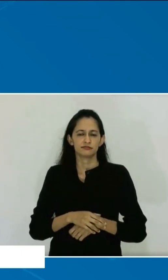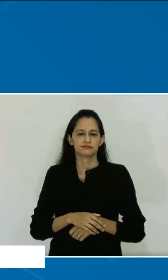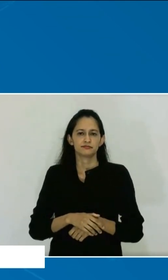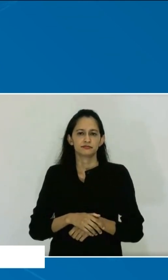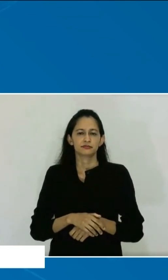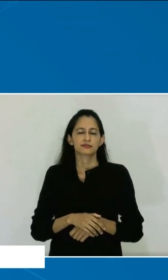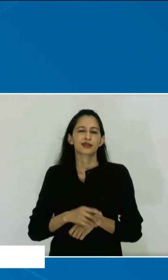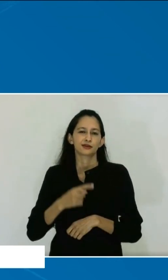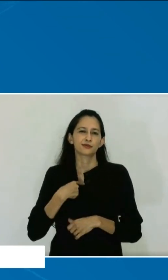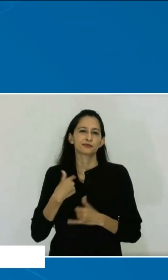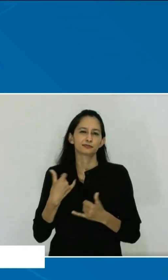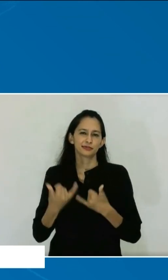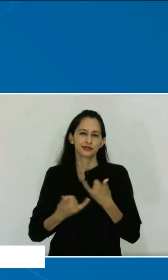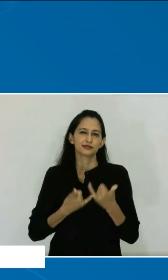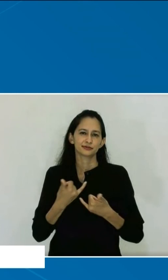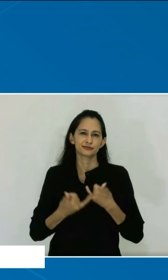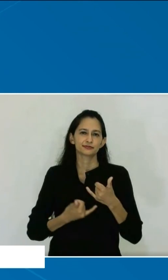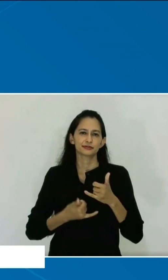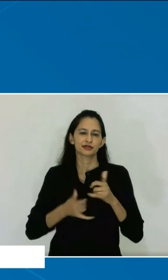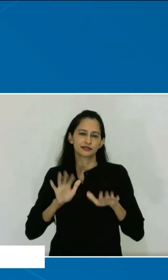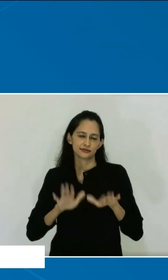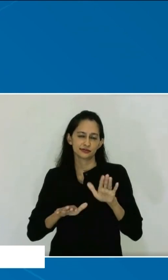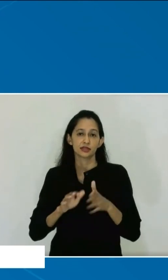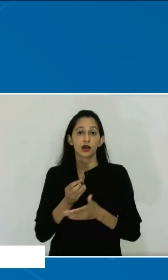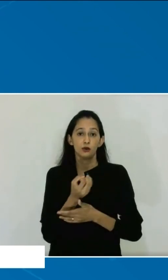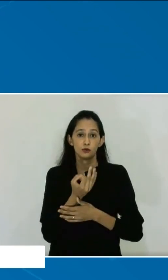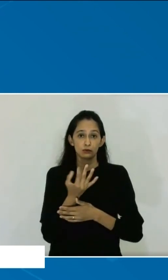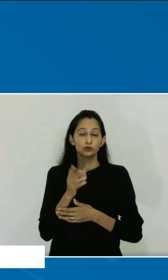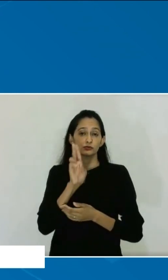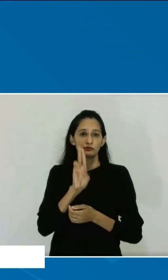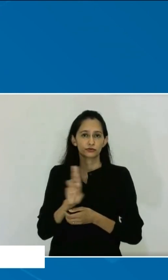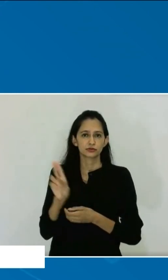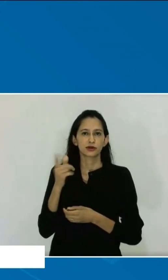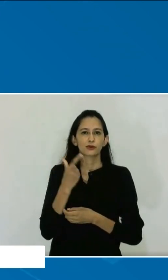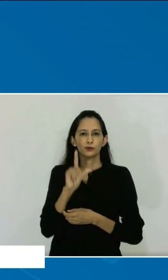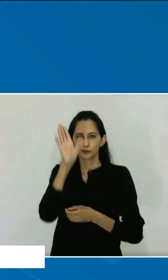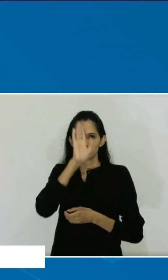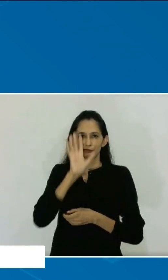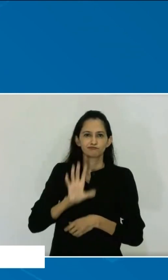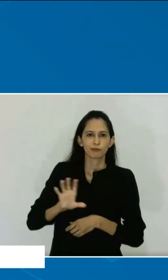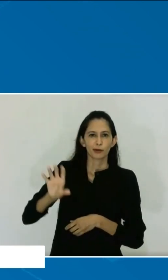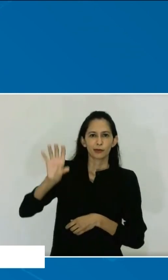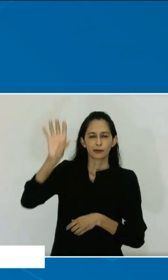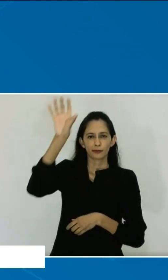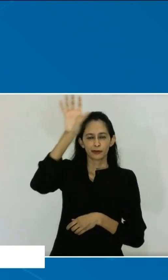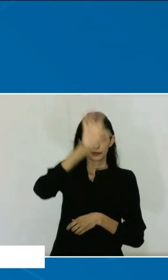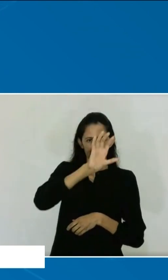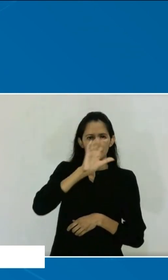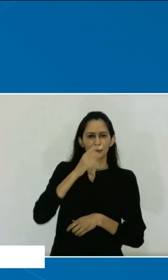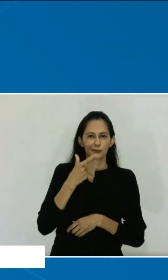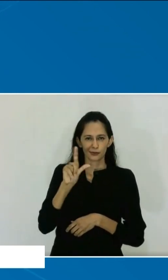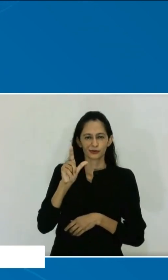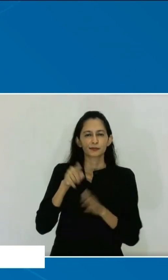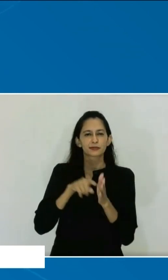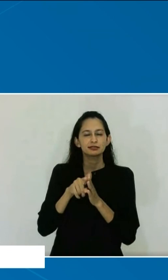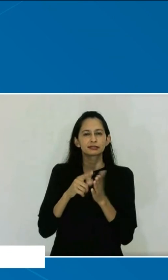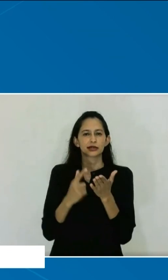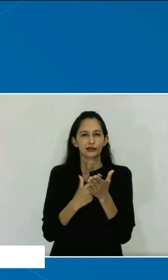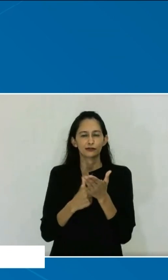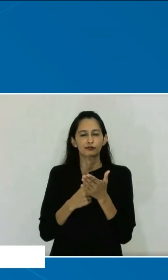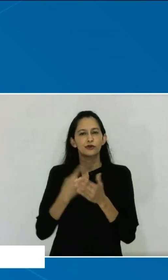brinco que, enquanto algumas universidades em outras regiões do país eles pesquisam em livros,